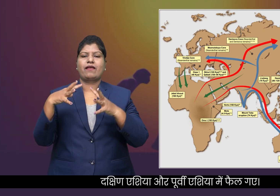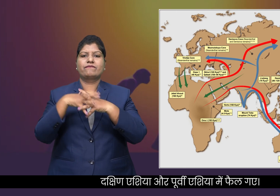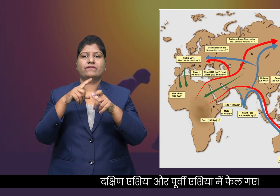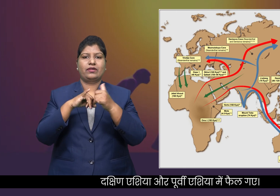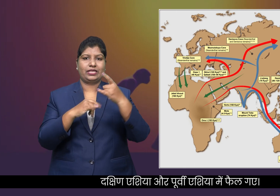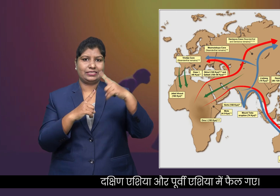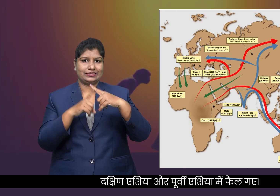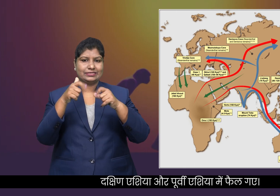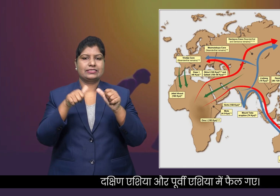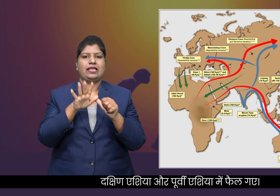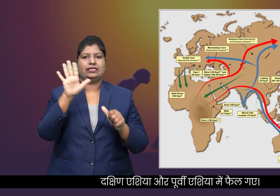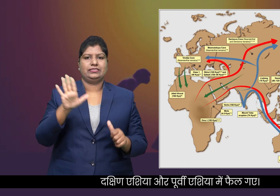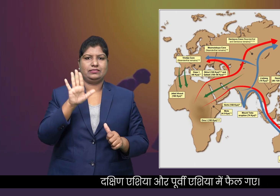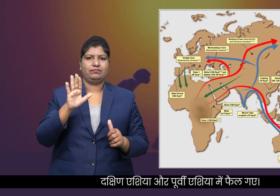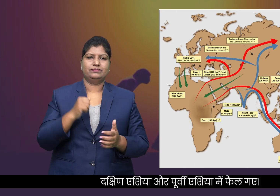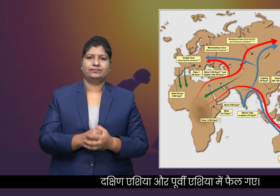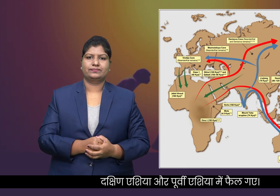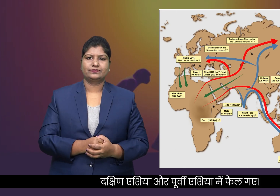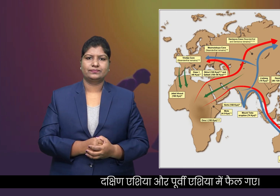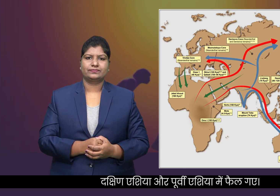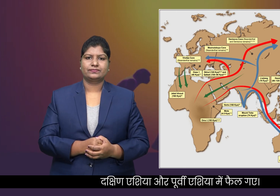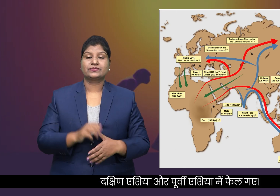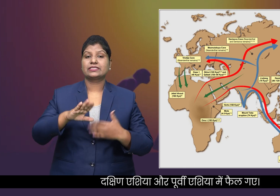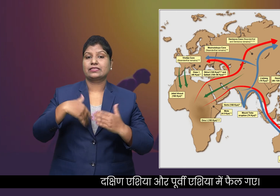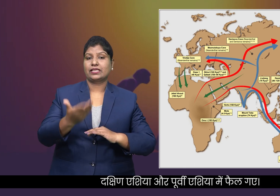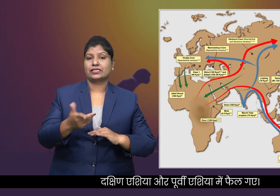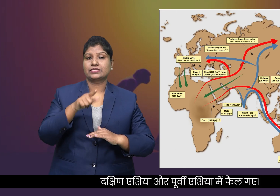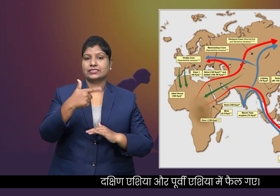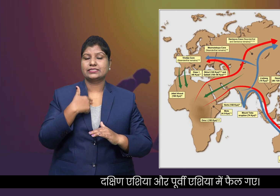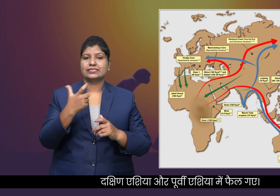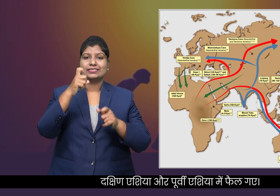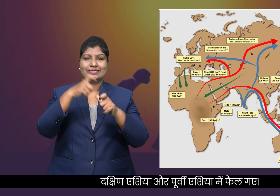और पूर्वी एशिया में फैल गए।